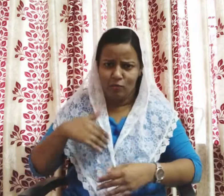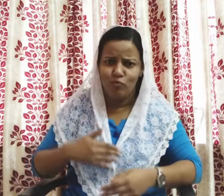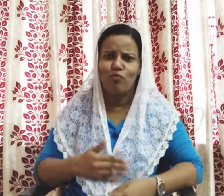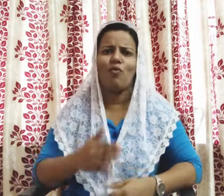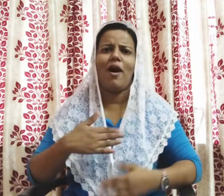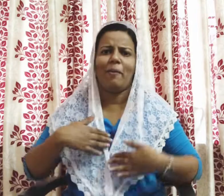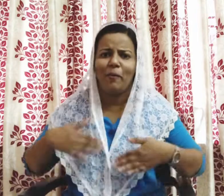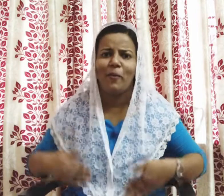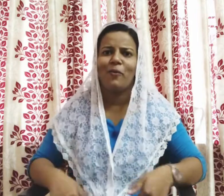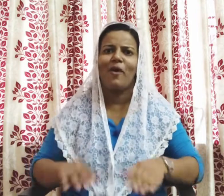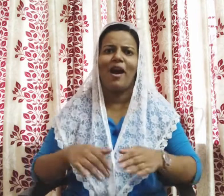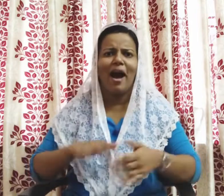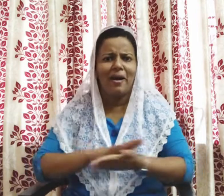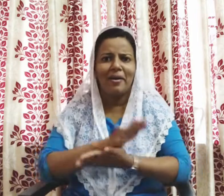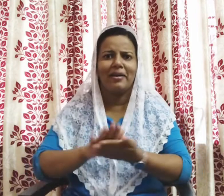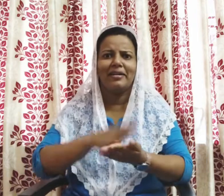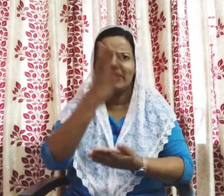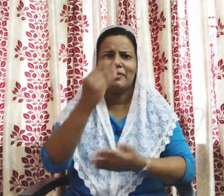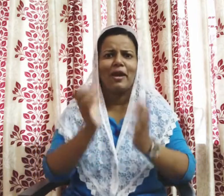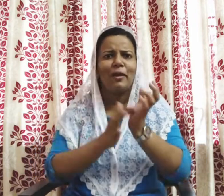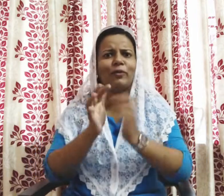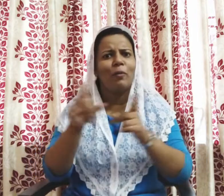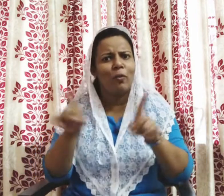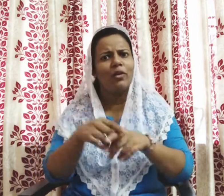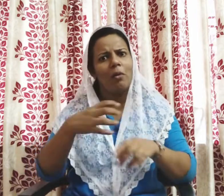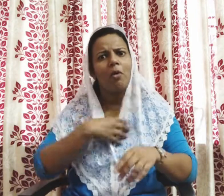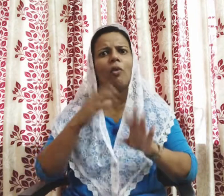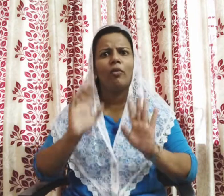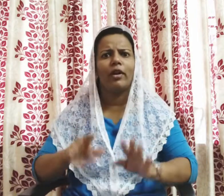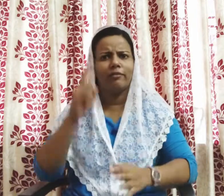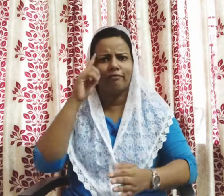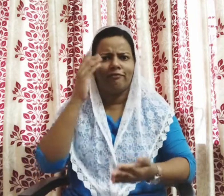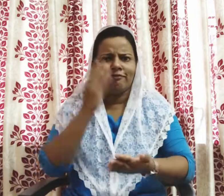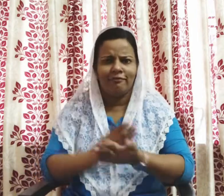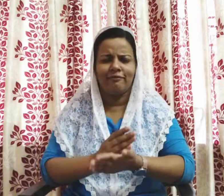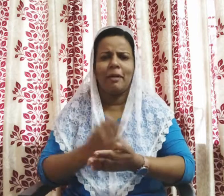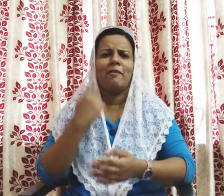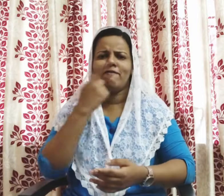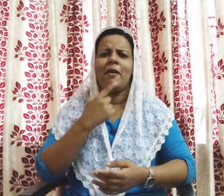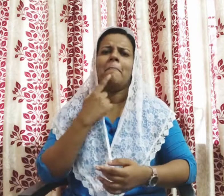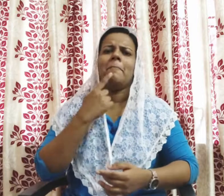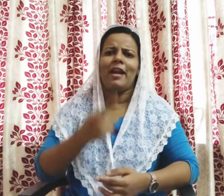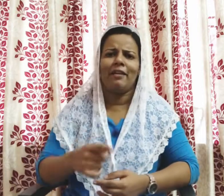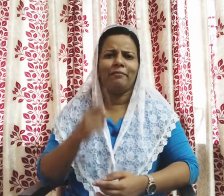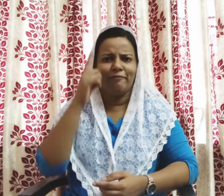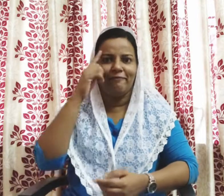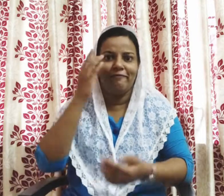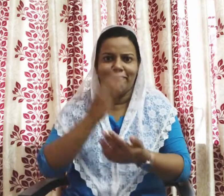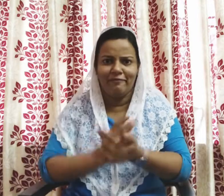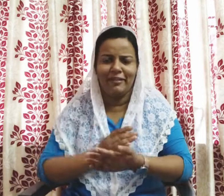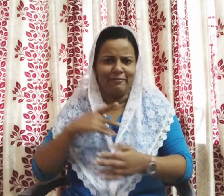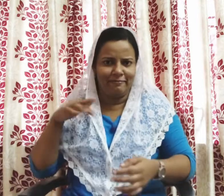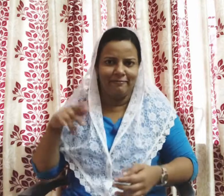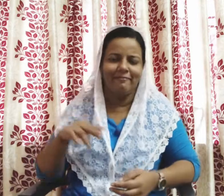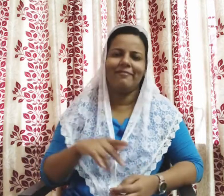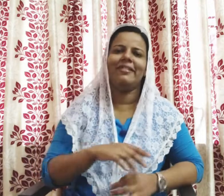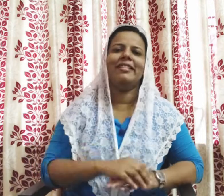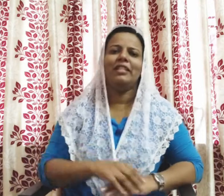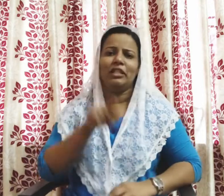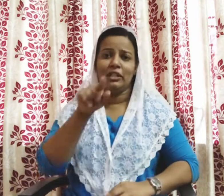എൻ്റെയും നിങ്ങളുടെ ഉള്ളിലിരിക്കുന്നത്. വിശ്വസിച്ച് അങ്ങോട്ട് പ്രവർത്തിച്ചാട്ട്, വിശ്വസിച്ച് അങ്ങോട്ട് ഏറ്റുപറഞ്ഞാട്ട്, വിശ്വസിച്ച് അങ്ങോട്ട് നടന്നാട്ട്,